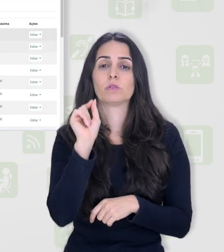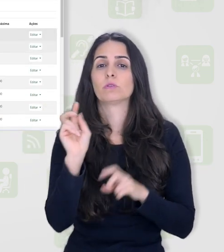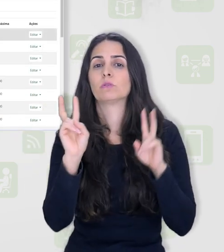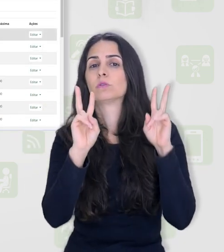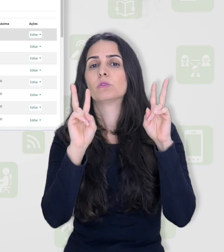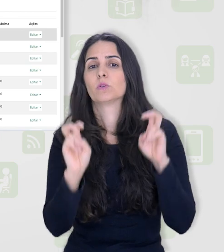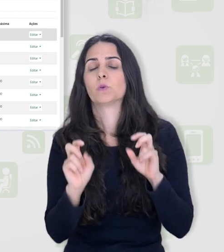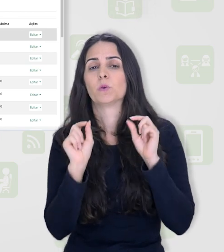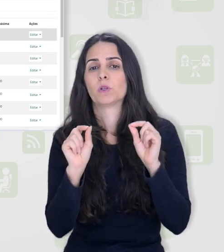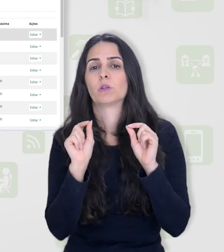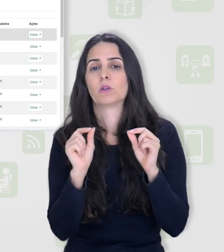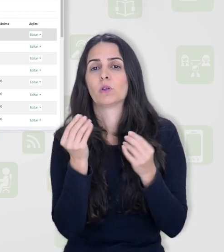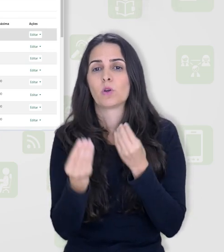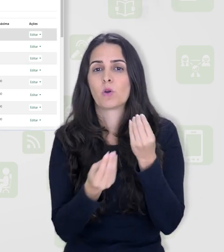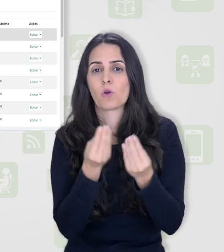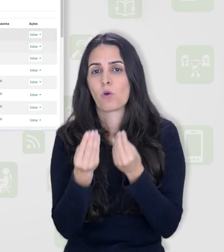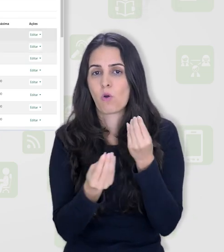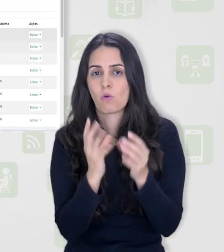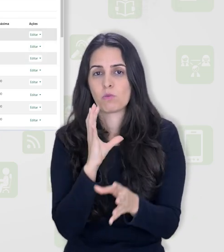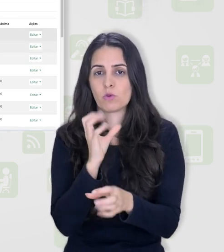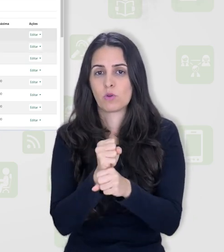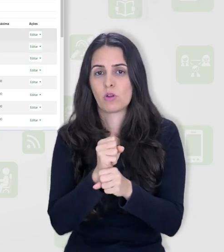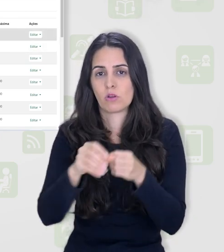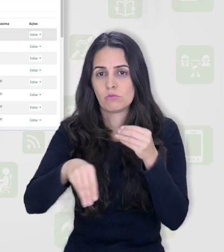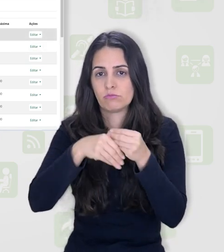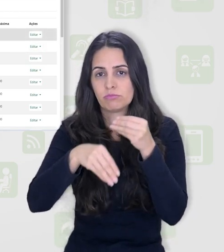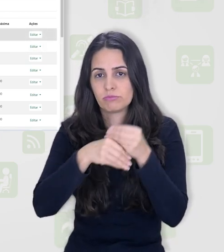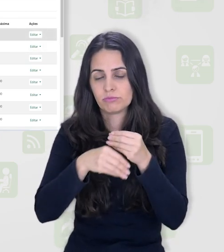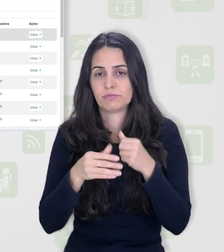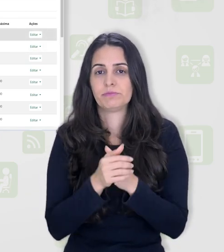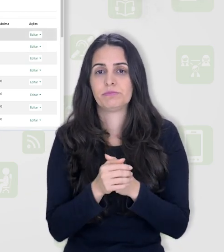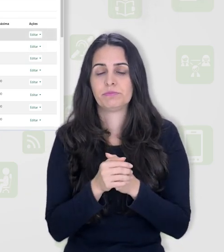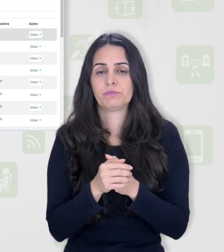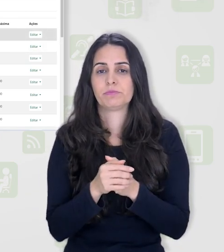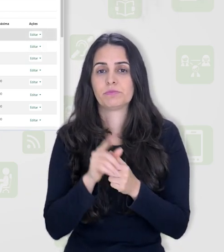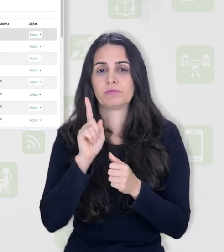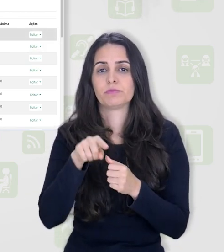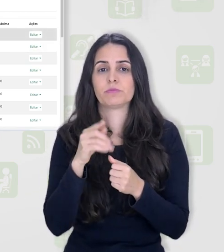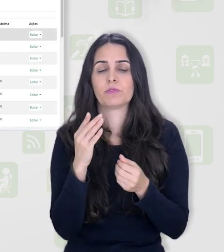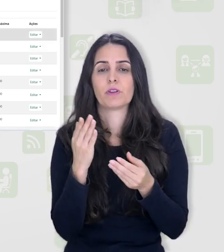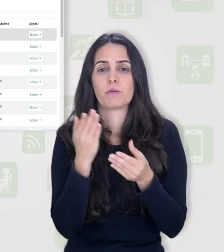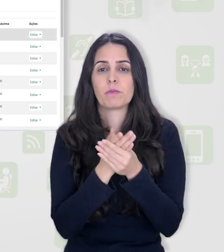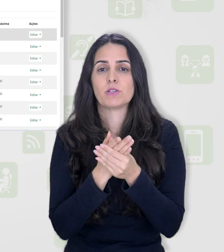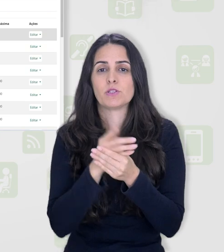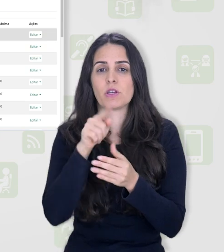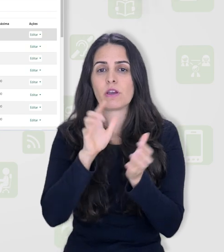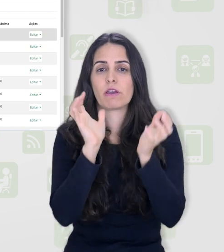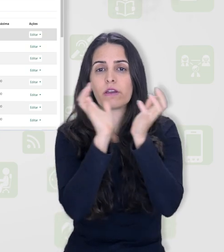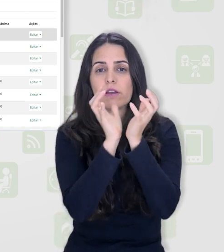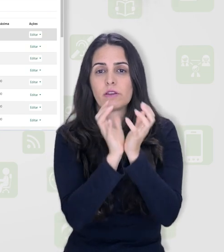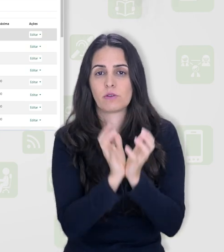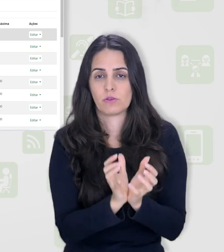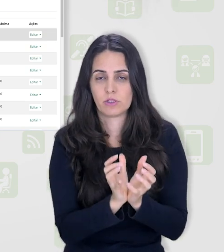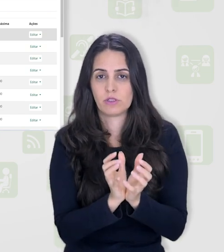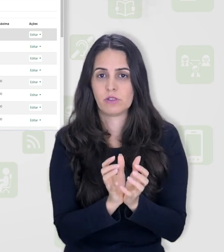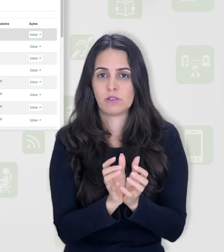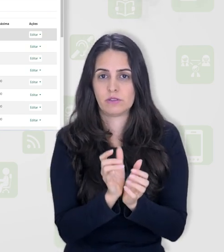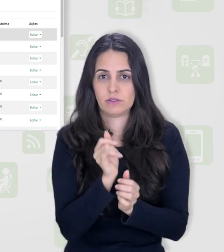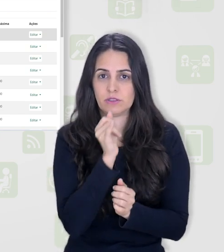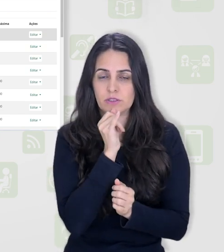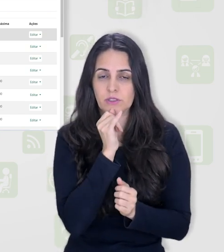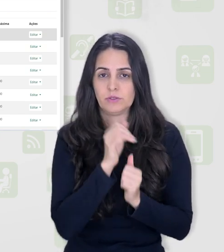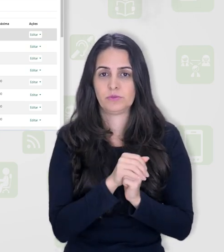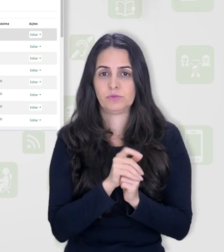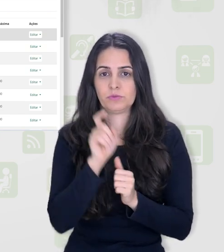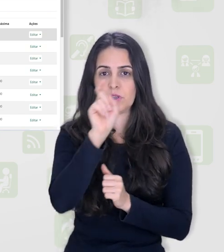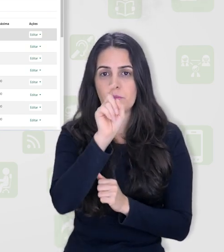com relação a forma de agregação dessas notas então aqui essa pastinha significa a categoria ou se eu passar o mouse aqui